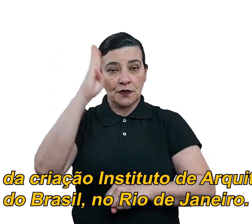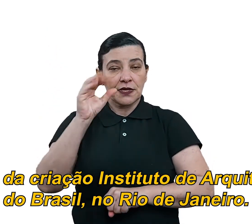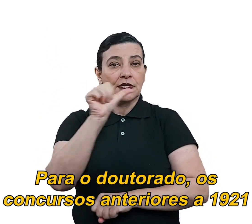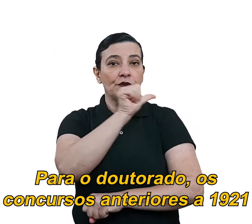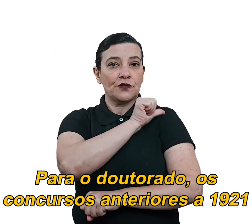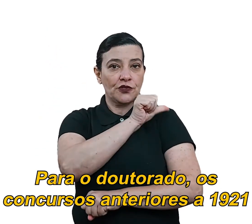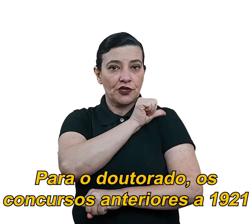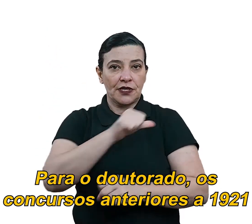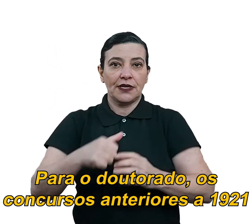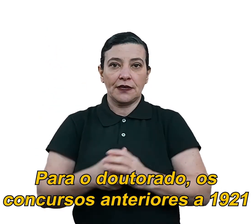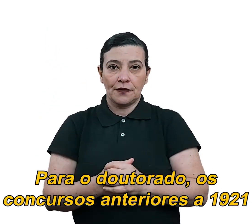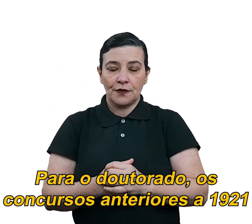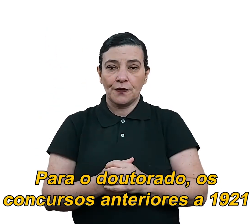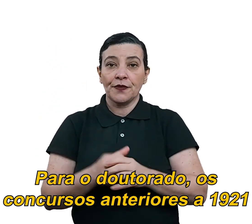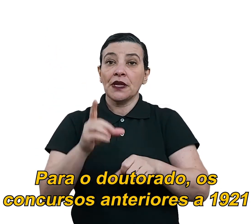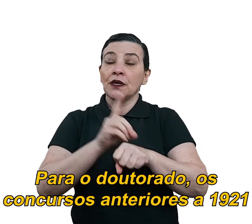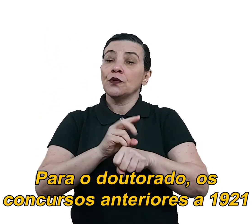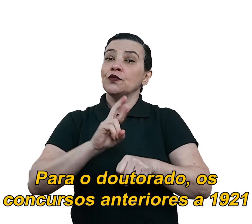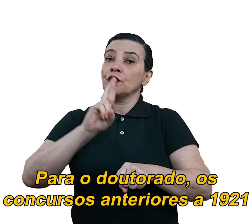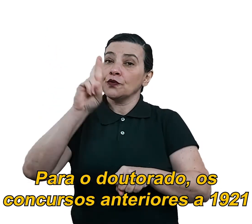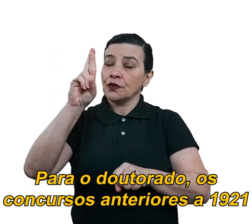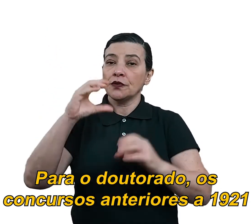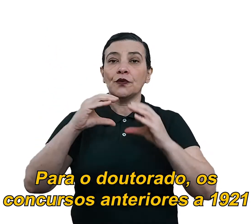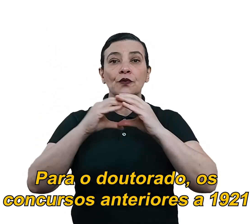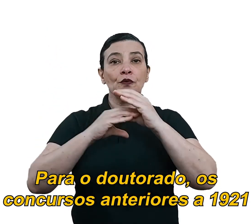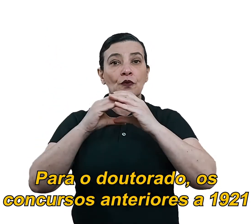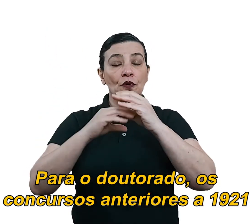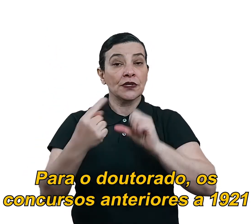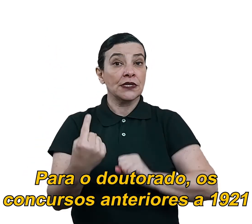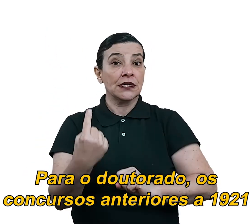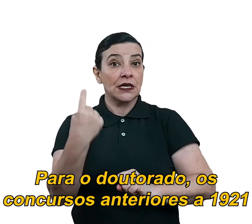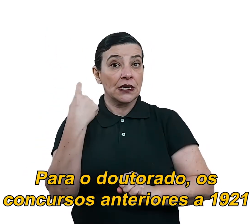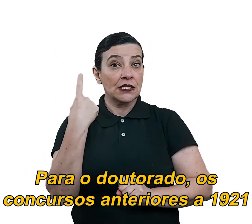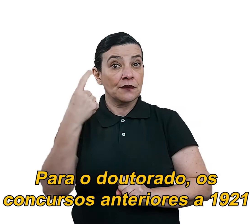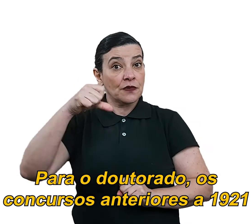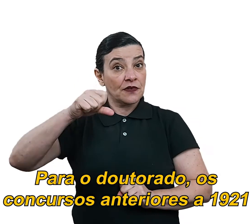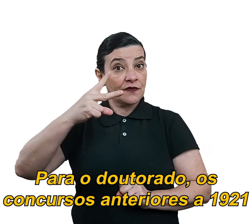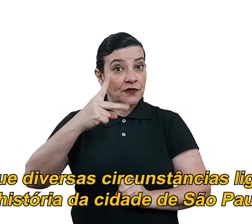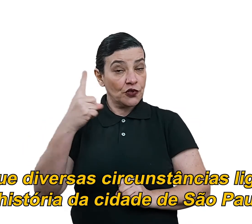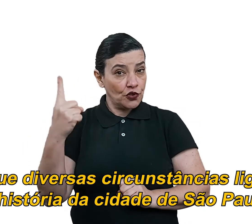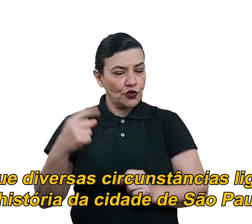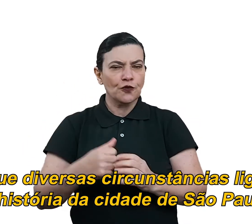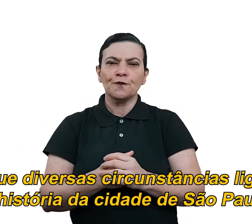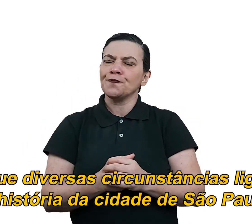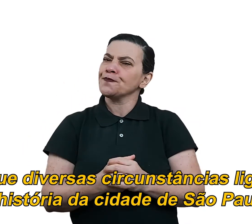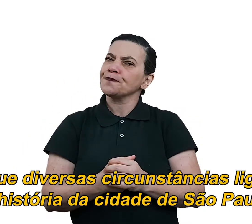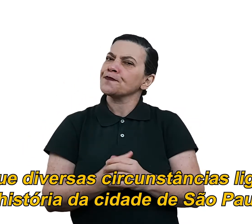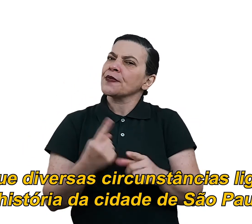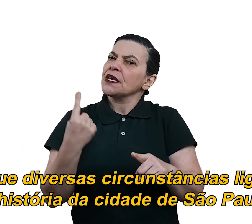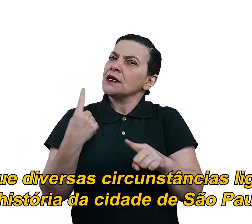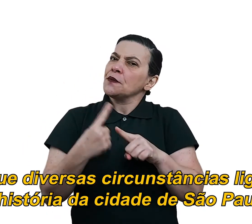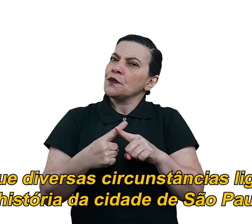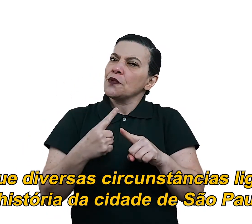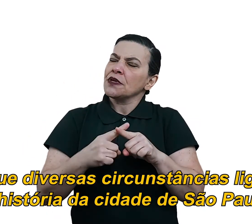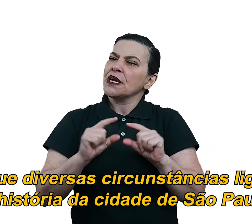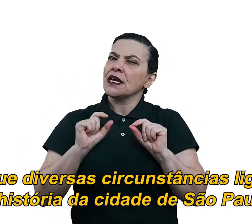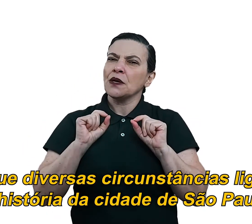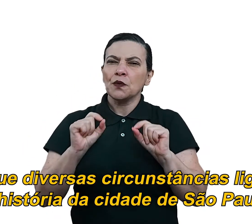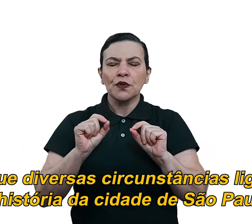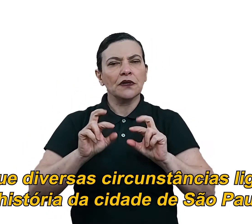Rio de Janeiro. Para o doutorado, os concursos anteriores a 1921. Por quê?